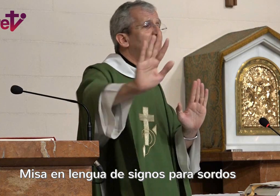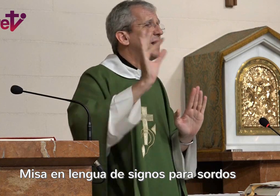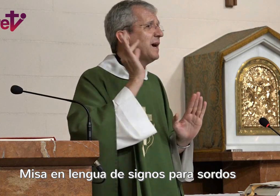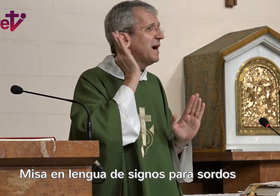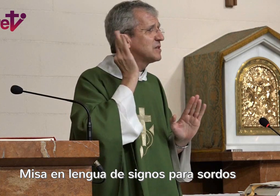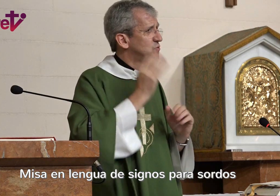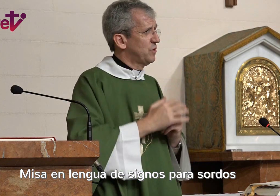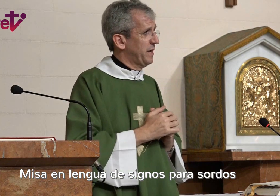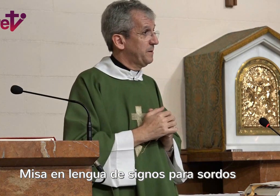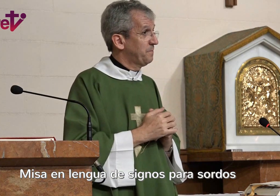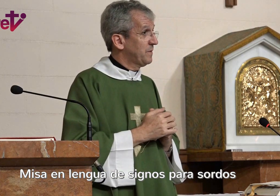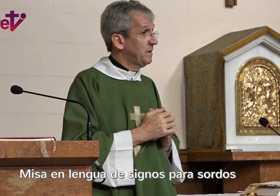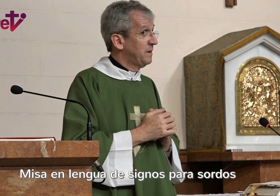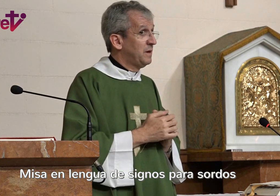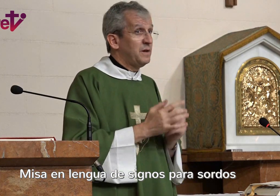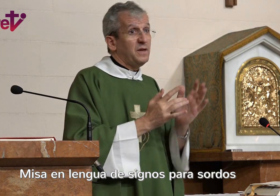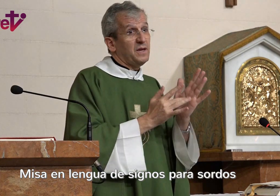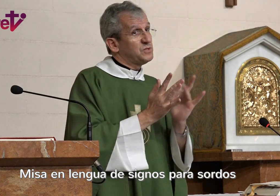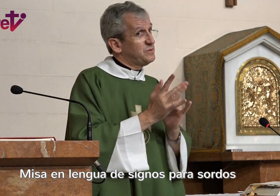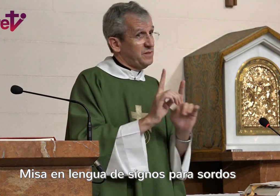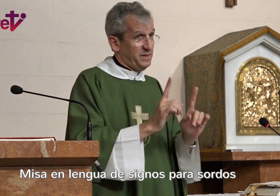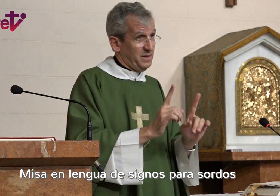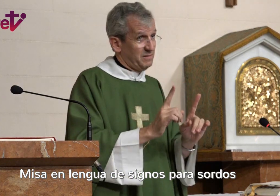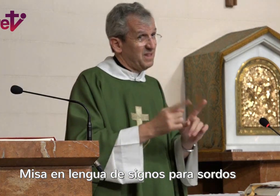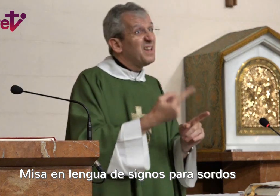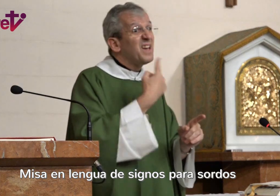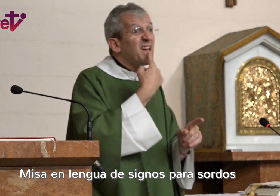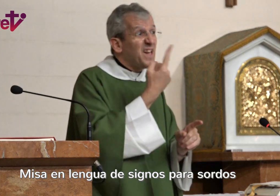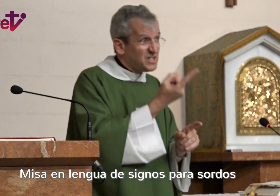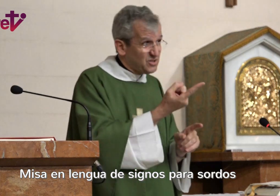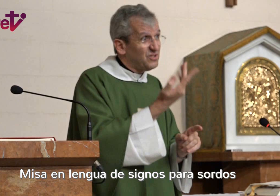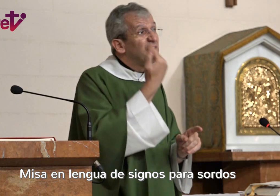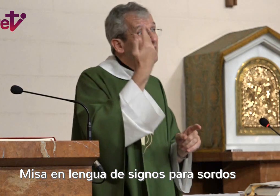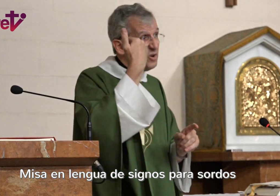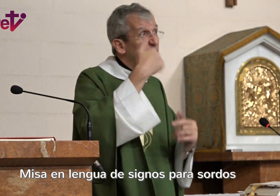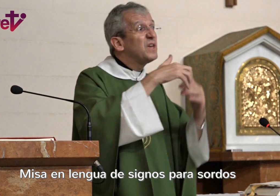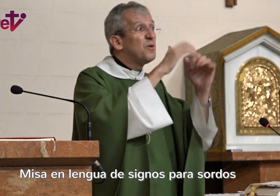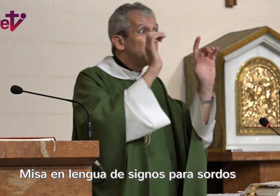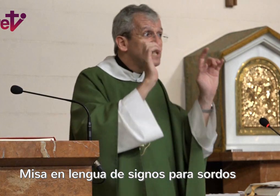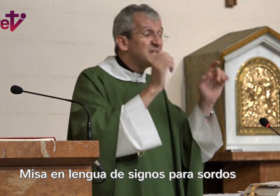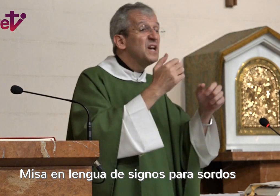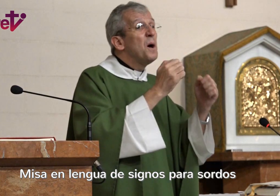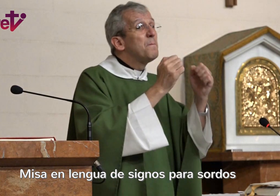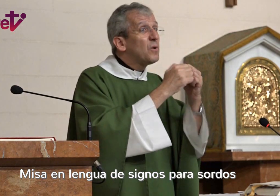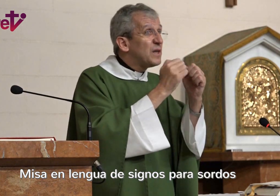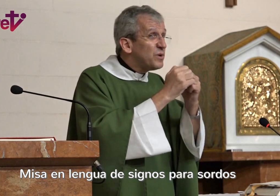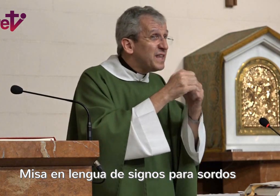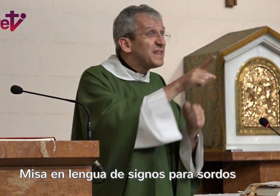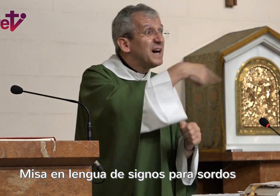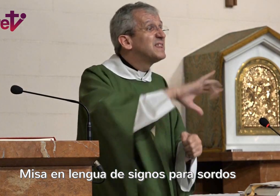dejar a su mujer y Jesús dice esto lo dijo Moisés por la dureza